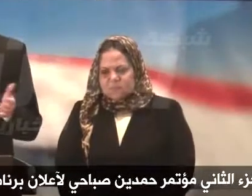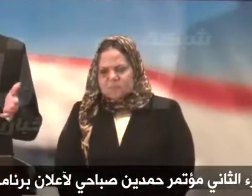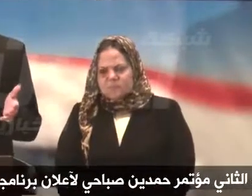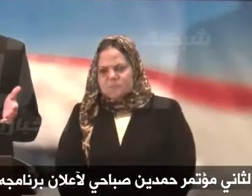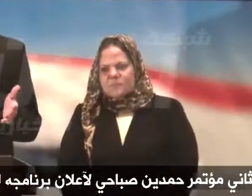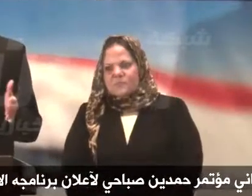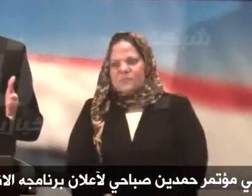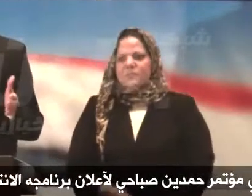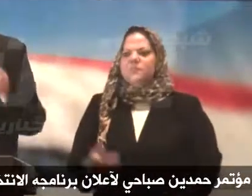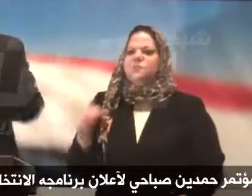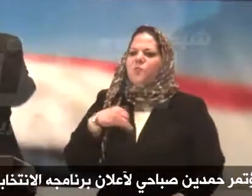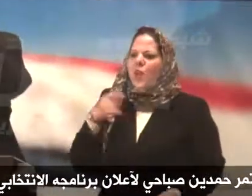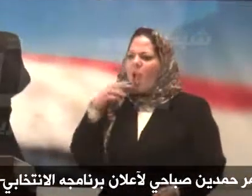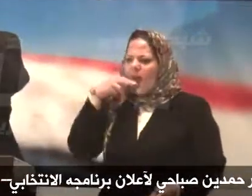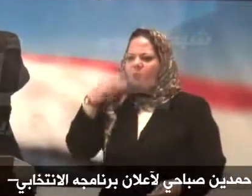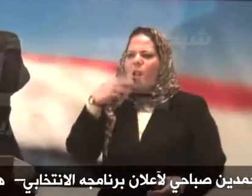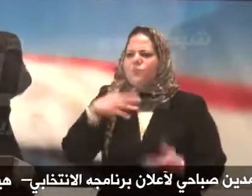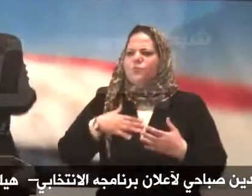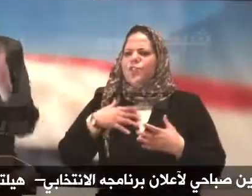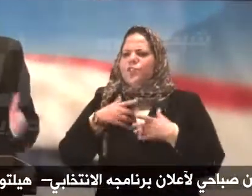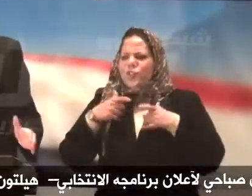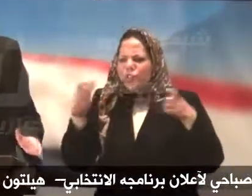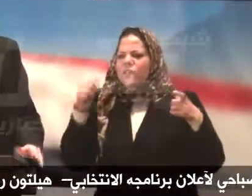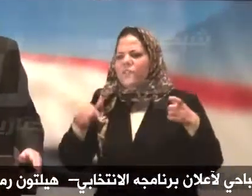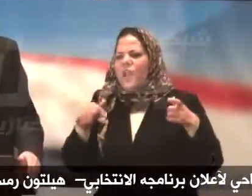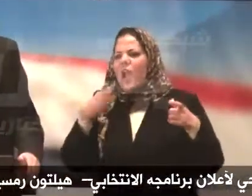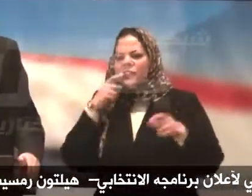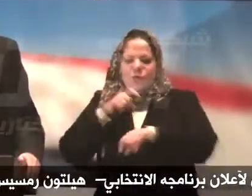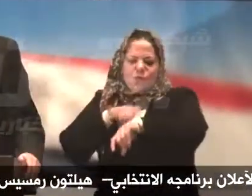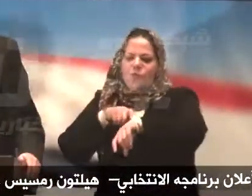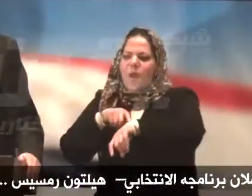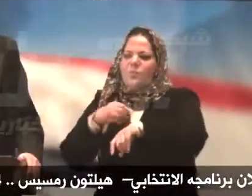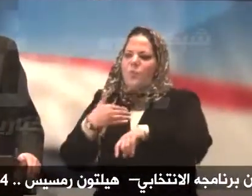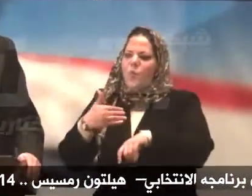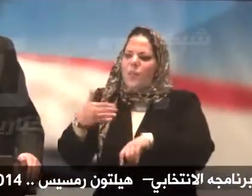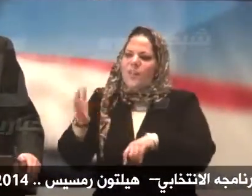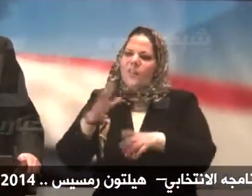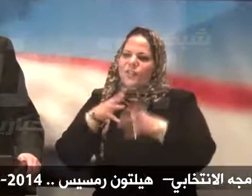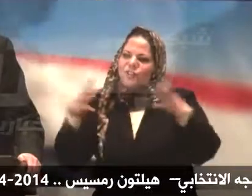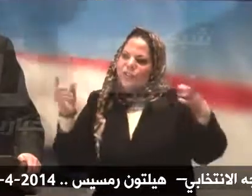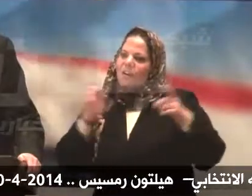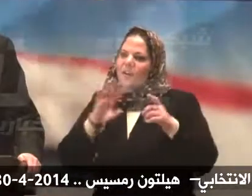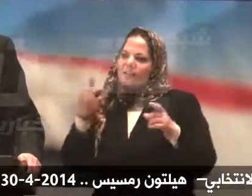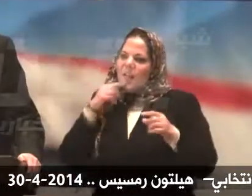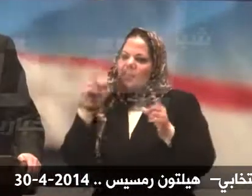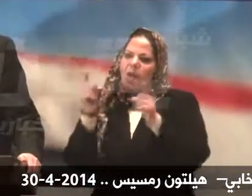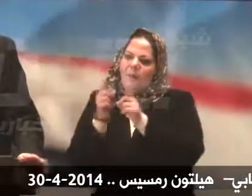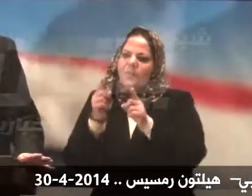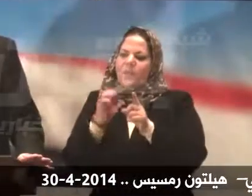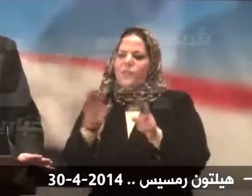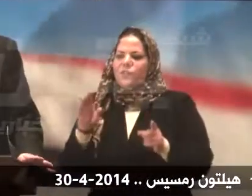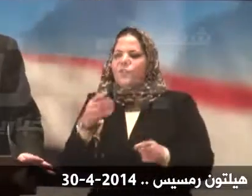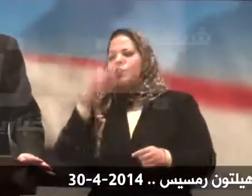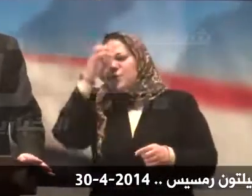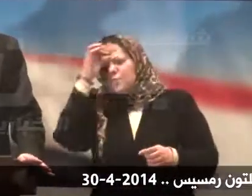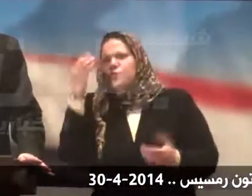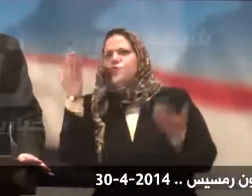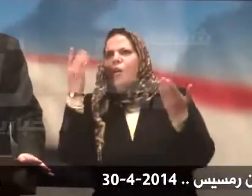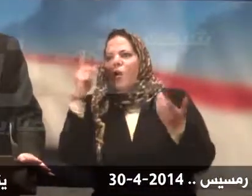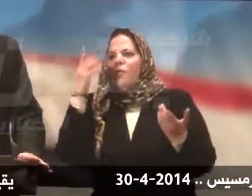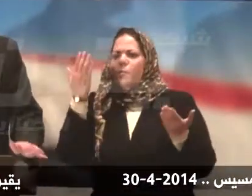حاسس ان في كتير ممكن اقوله، لكن احنا خدنا من وقتكم اكتر. باذن الله